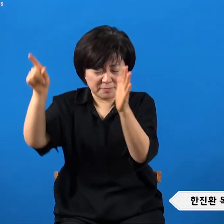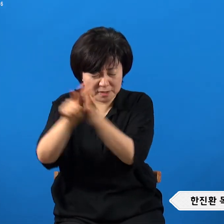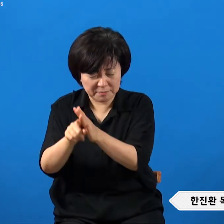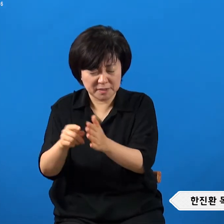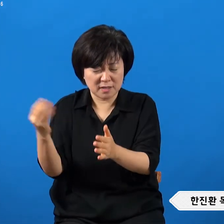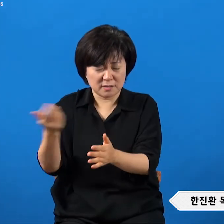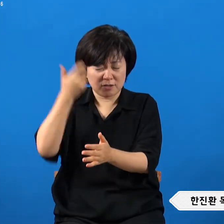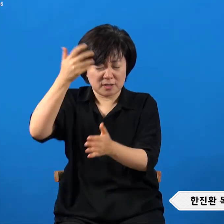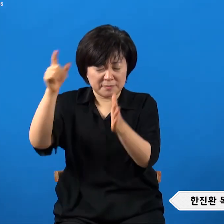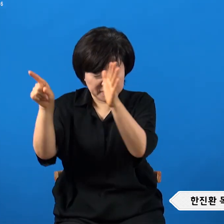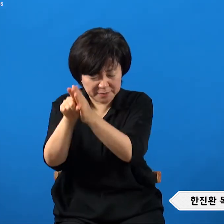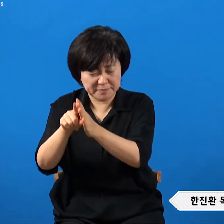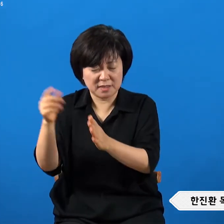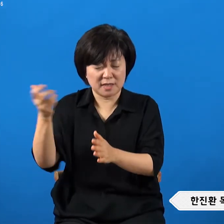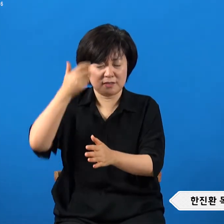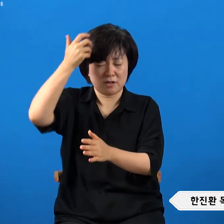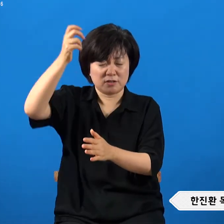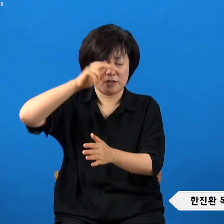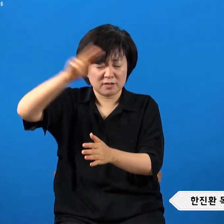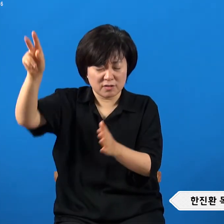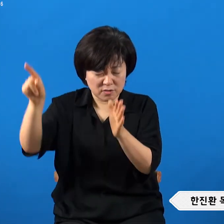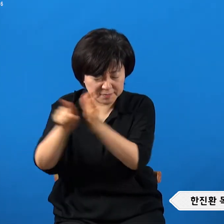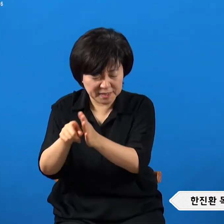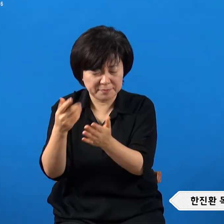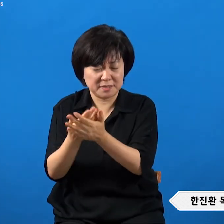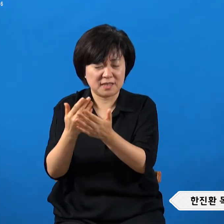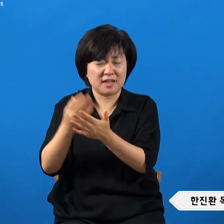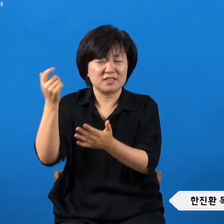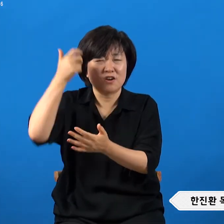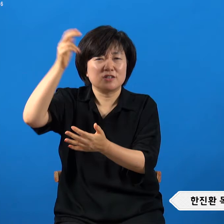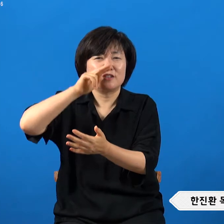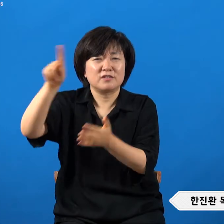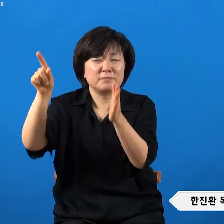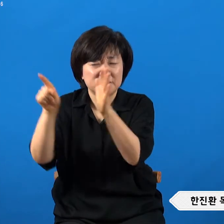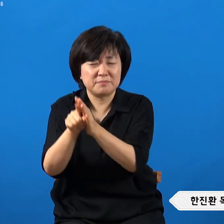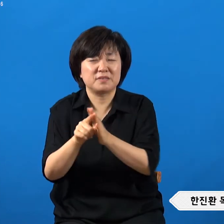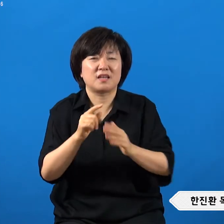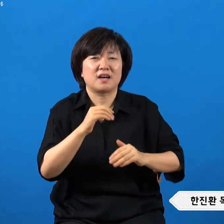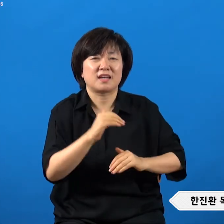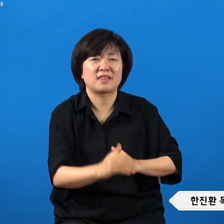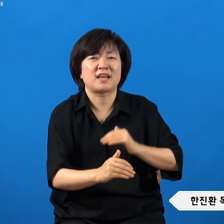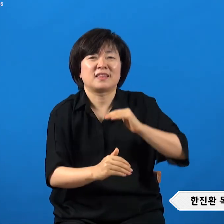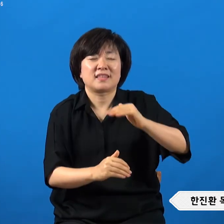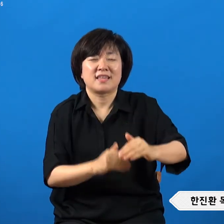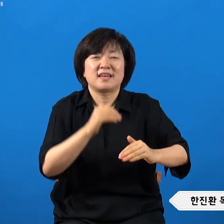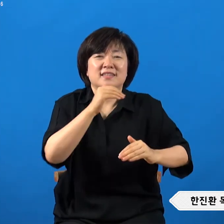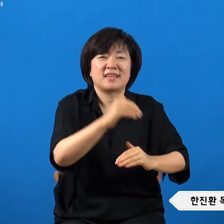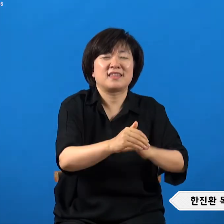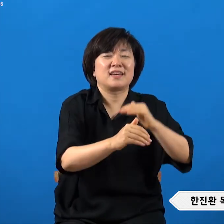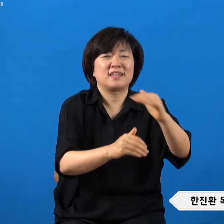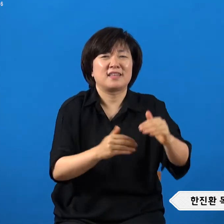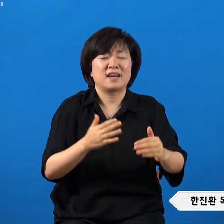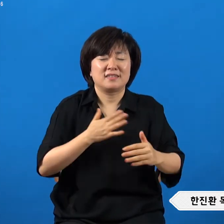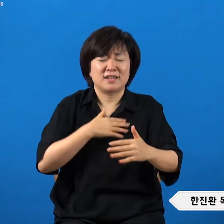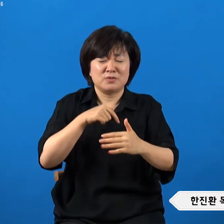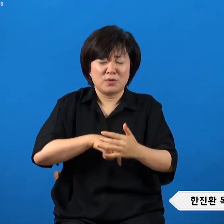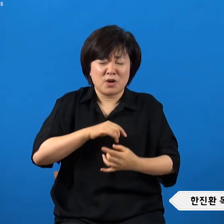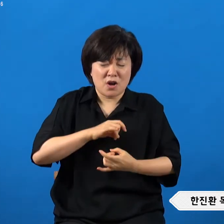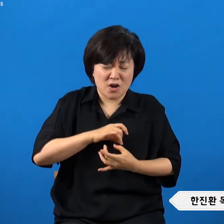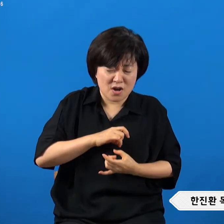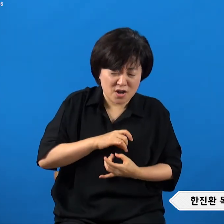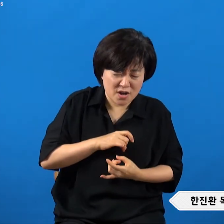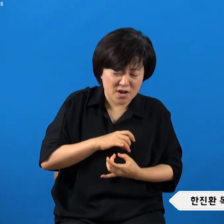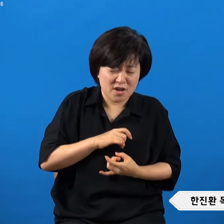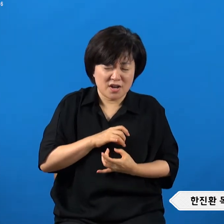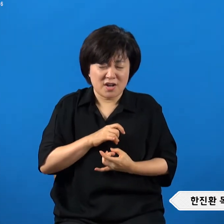성령님을 믿습니다. 나는 성령님을 믿습니다. 나는 성령님을 믿습니다. 그렇게 그냥 자기 속으로 작은